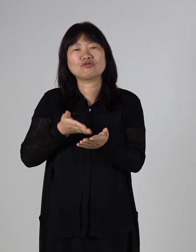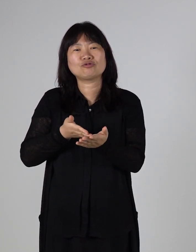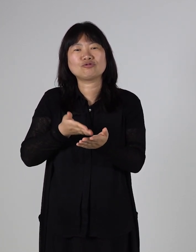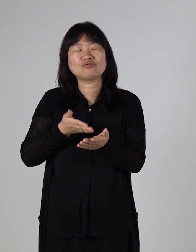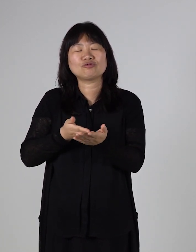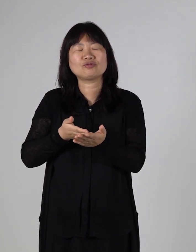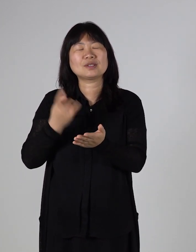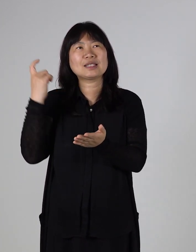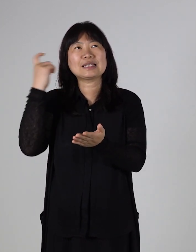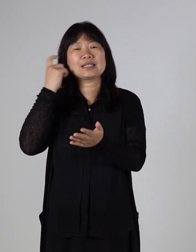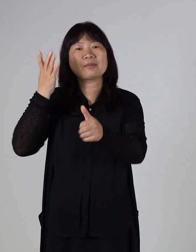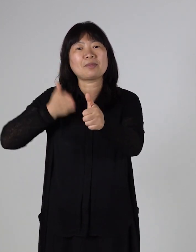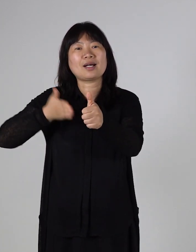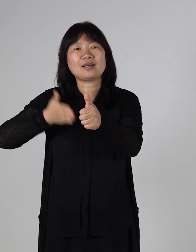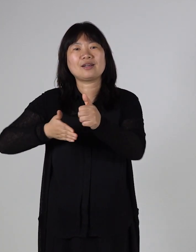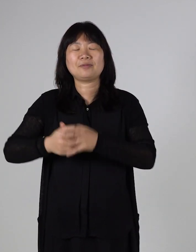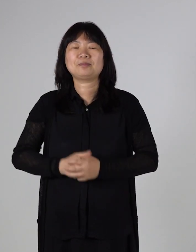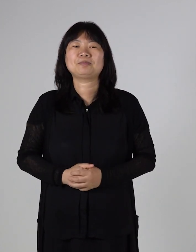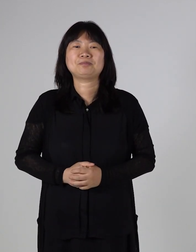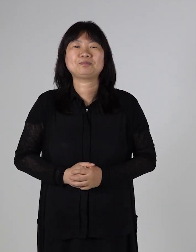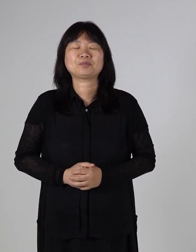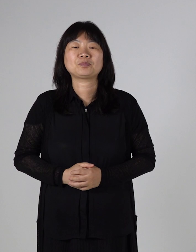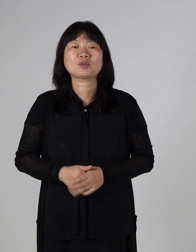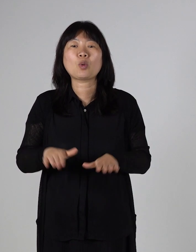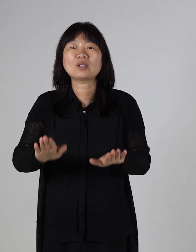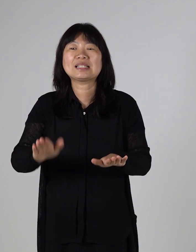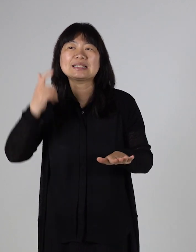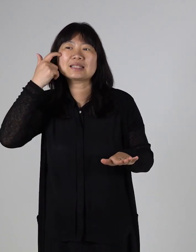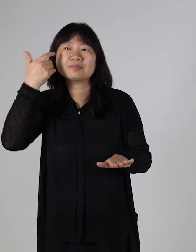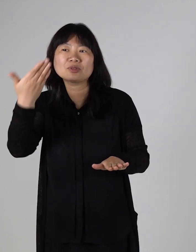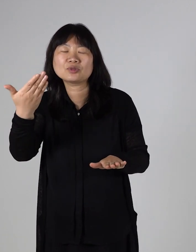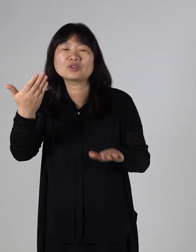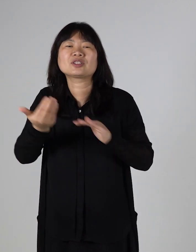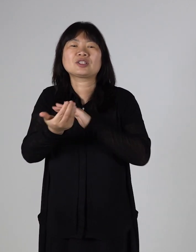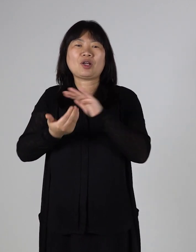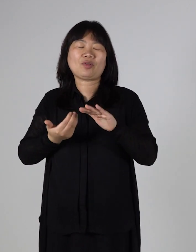있어요. 이 문제는 어디서부터 야기됐는가 하면 사실상